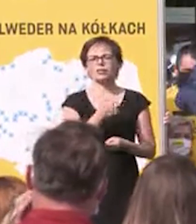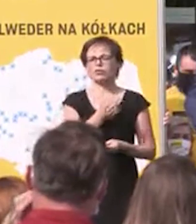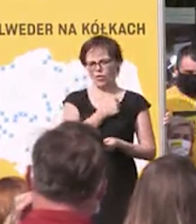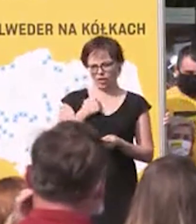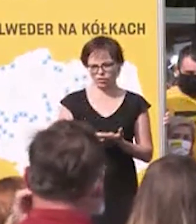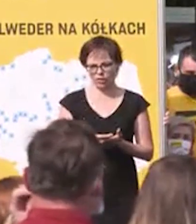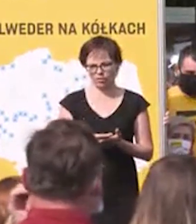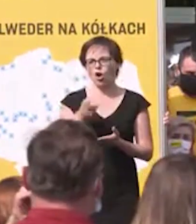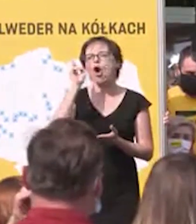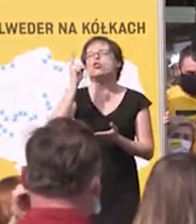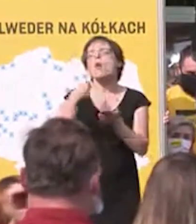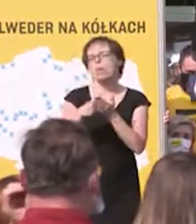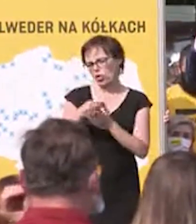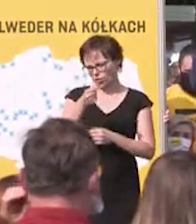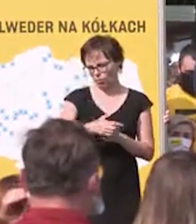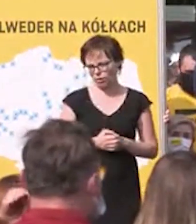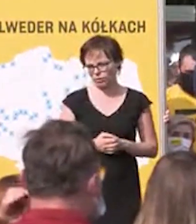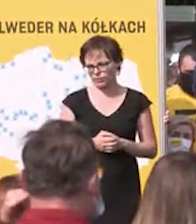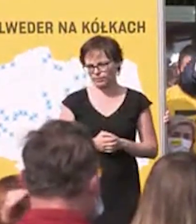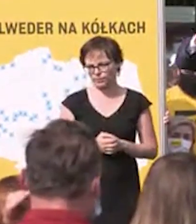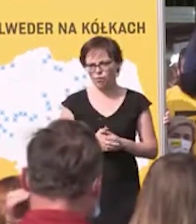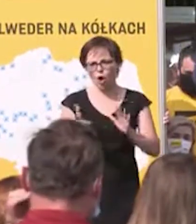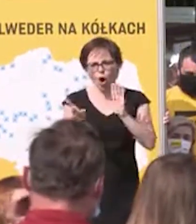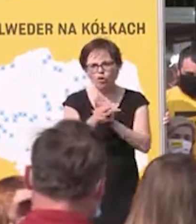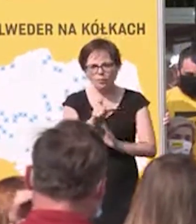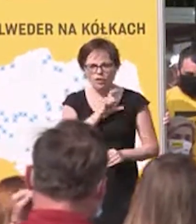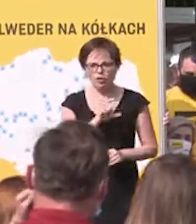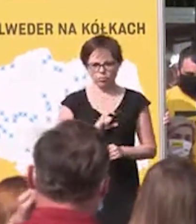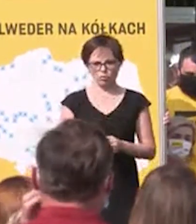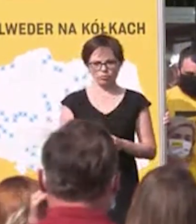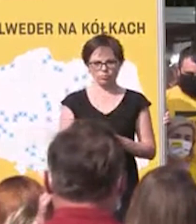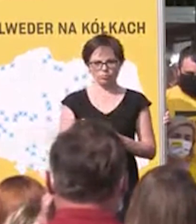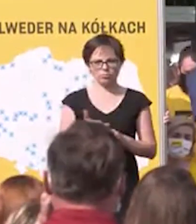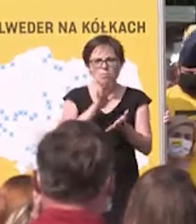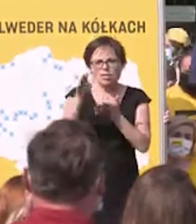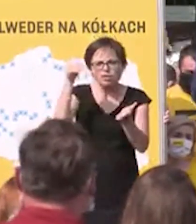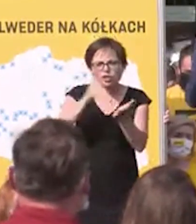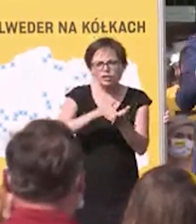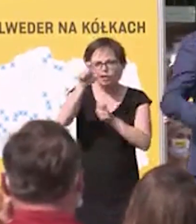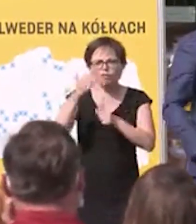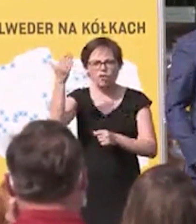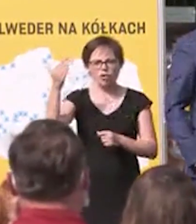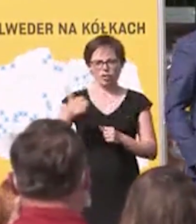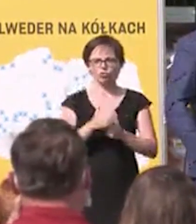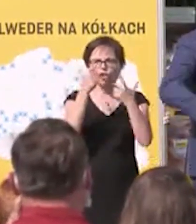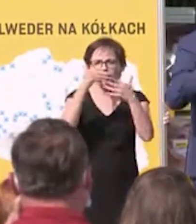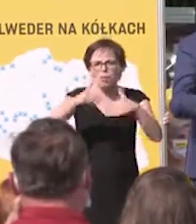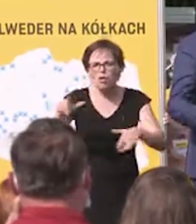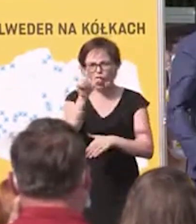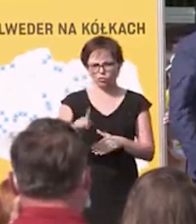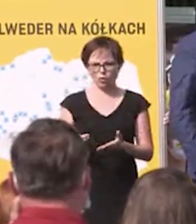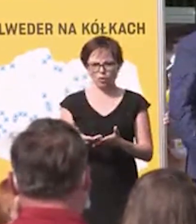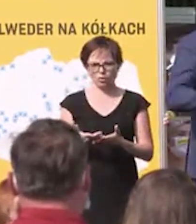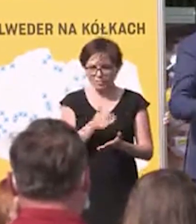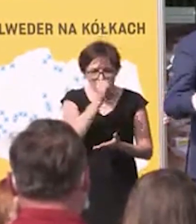kto wpłaci jakiekolwiek pieniądze? 18 biur, 15 tysięcy wolontariuszy, 7 milionów złotych.